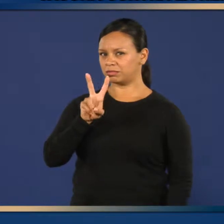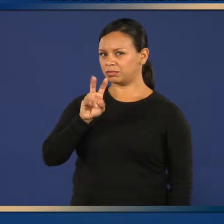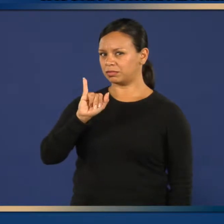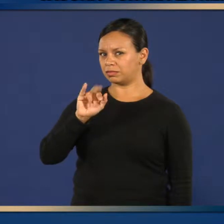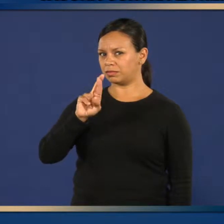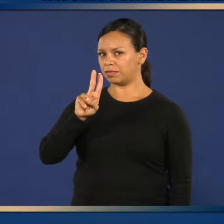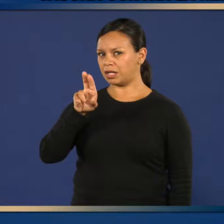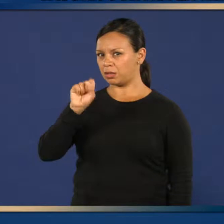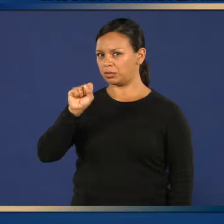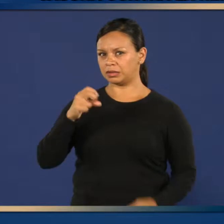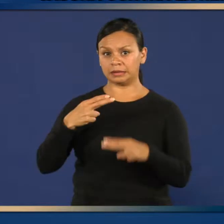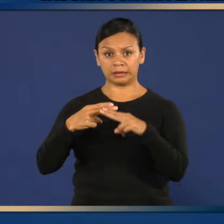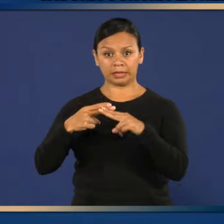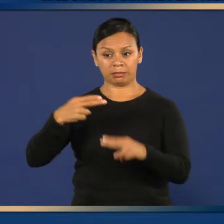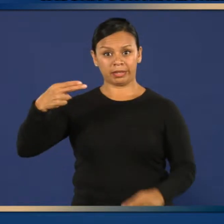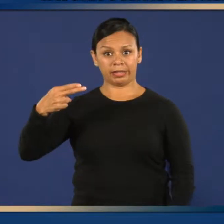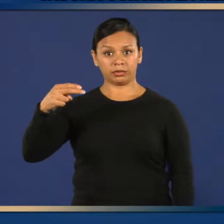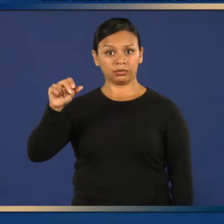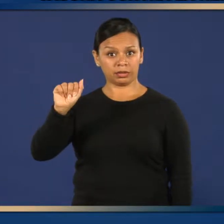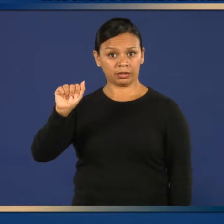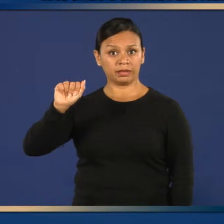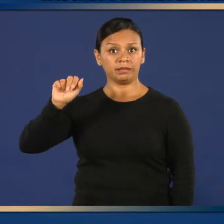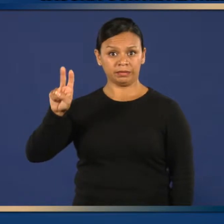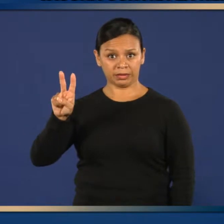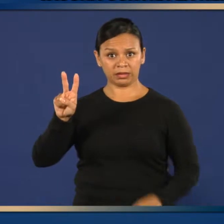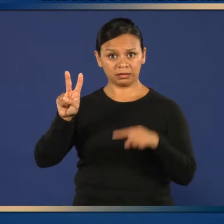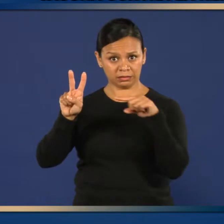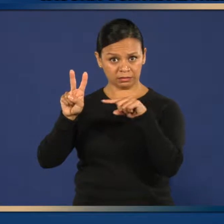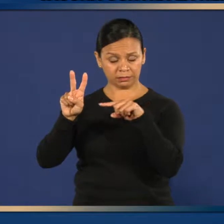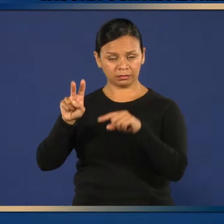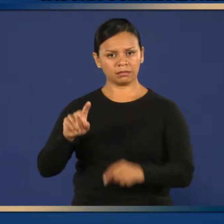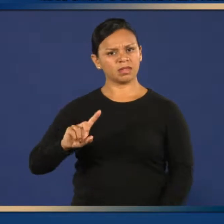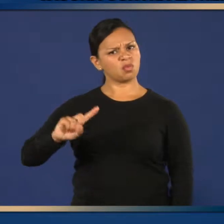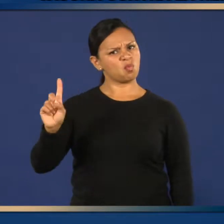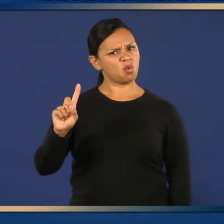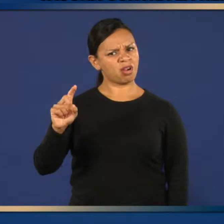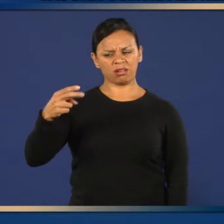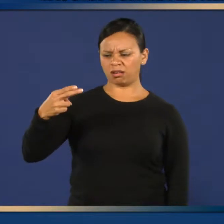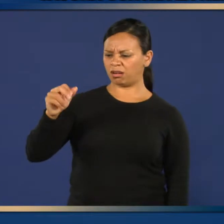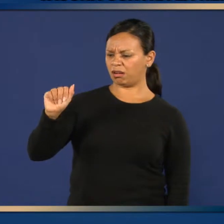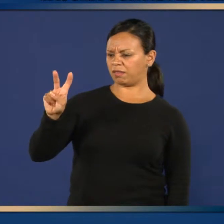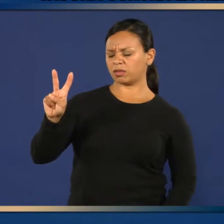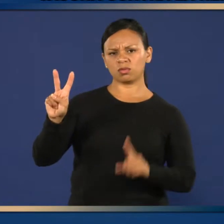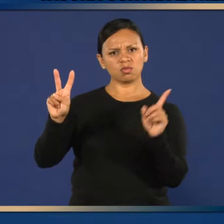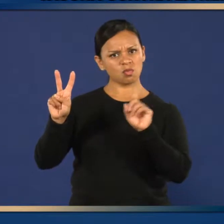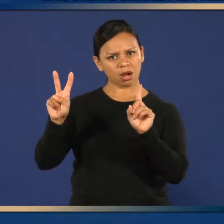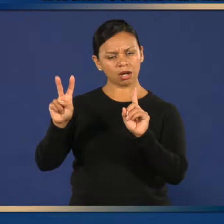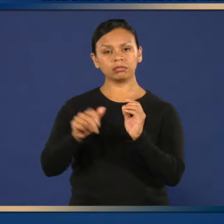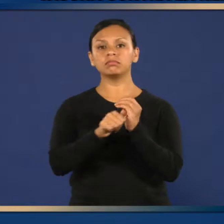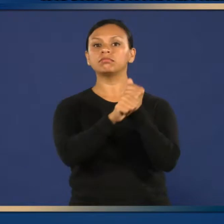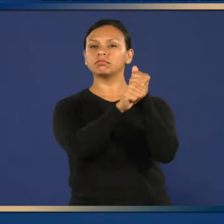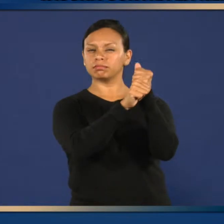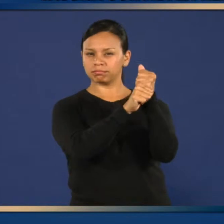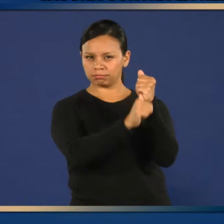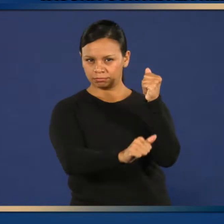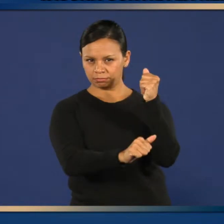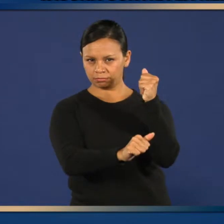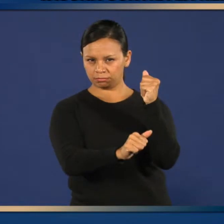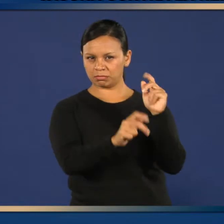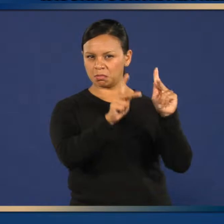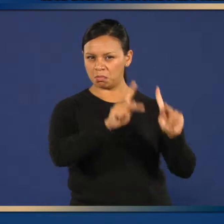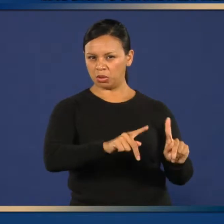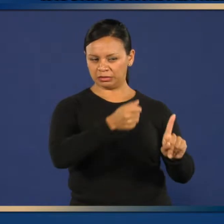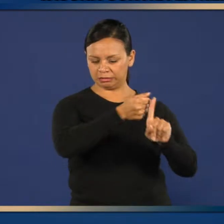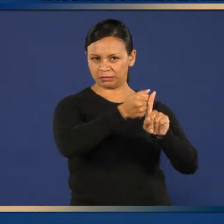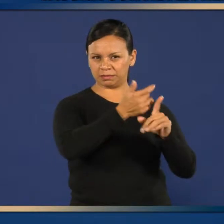h efe el ave se encuentra en el excremento de las personas